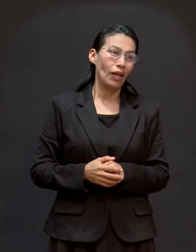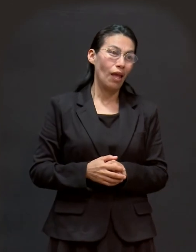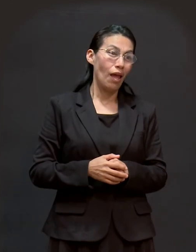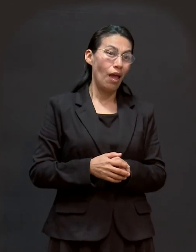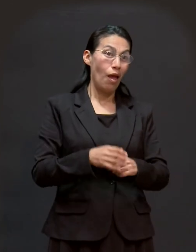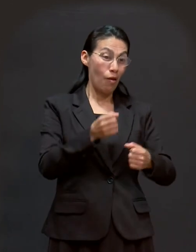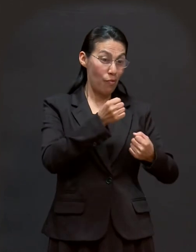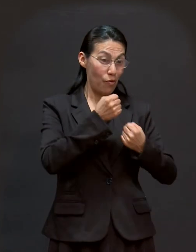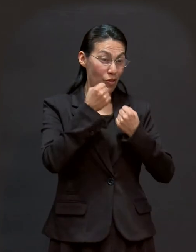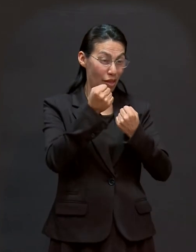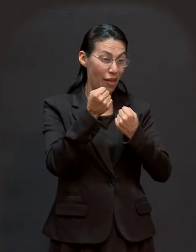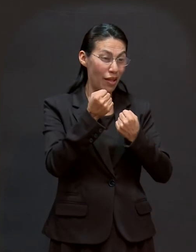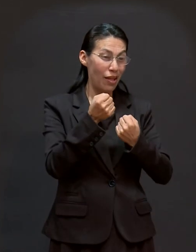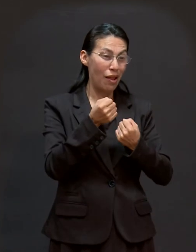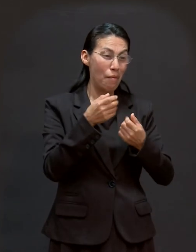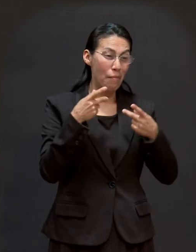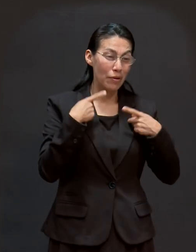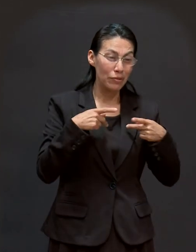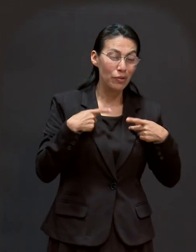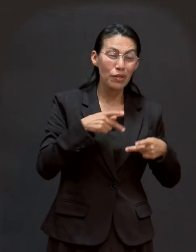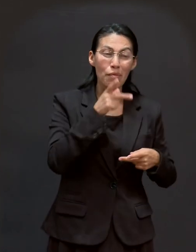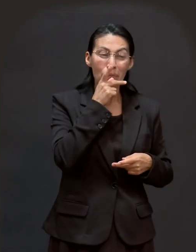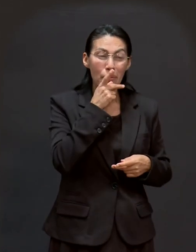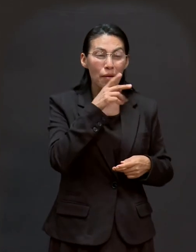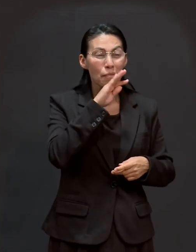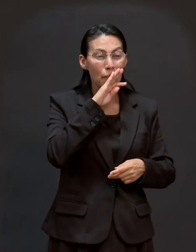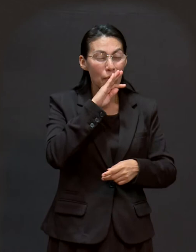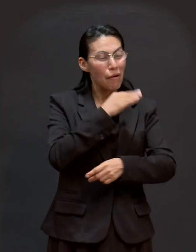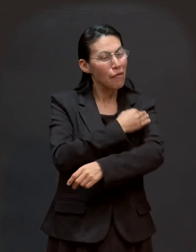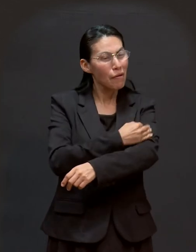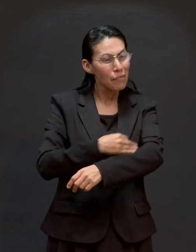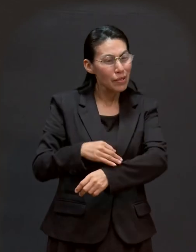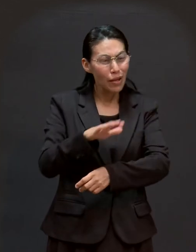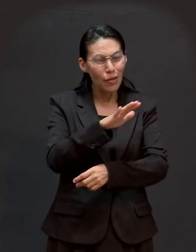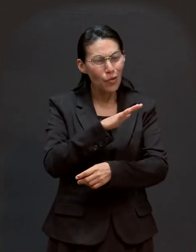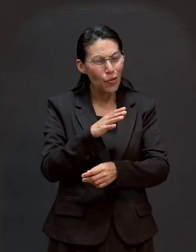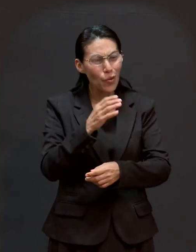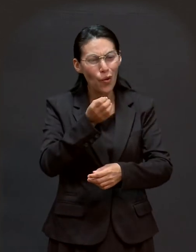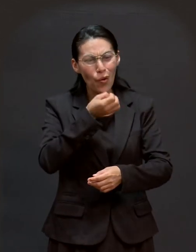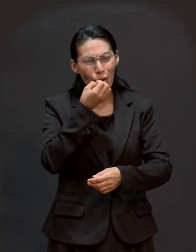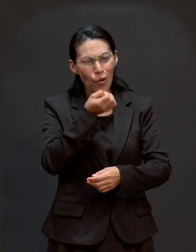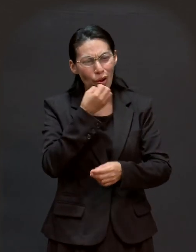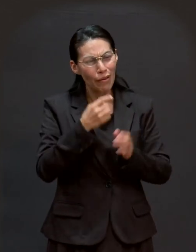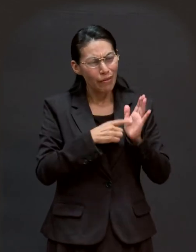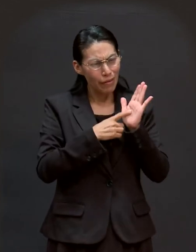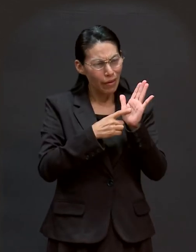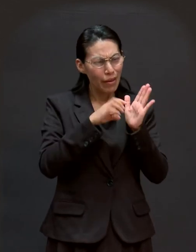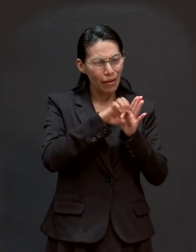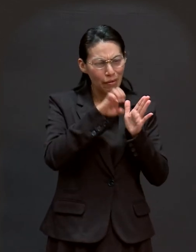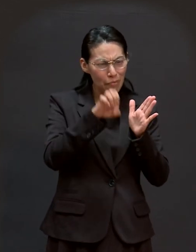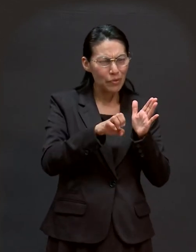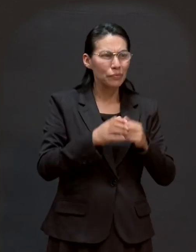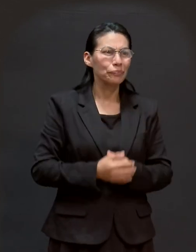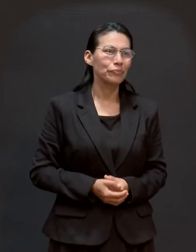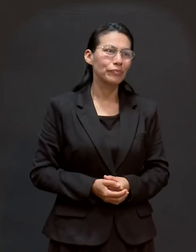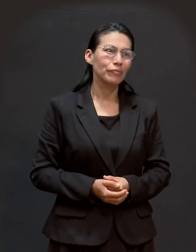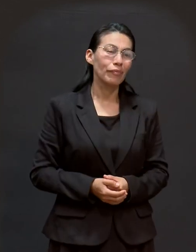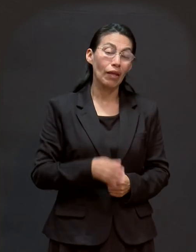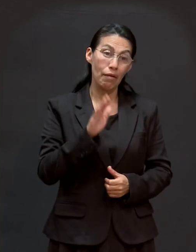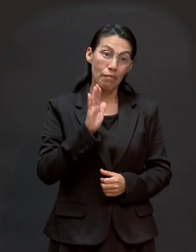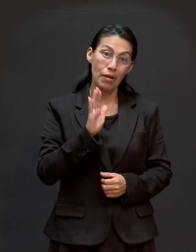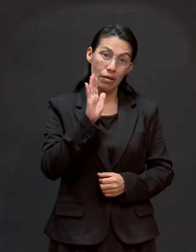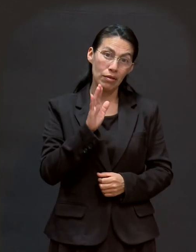experiencia el poder de la modelaje de los padres de la familia verdad y aunque pareciera que